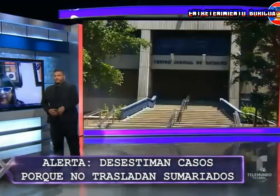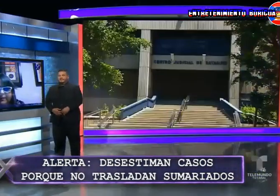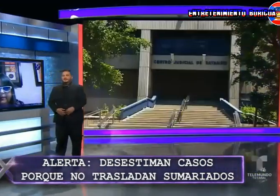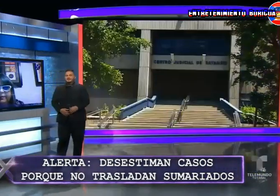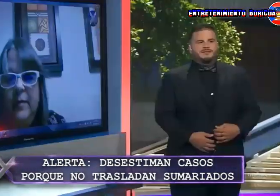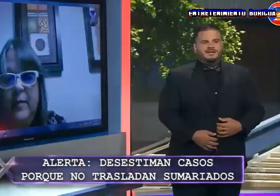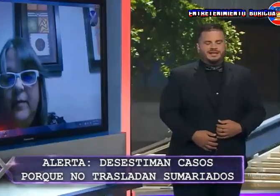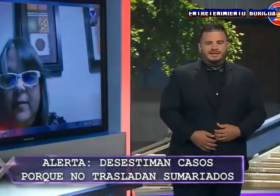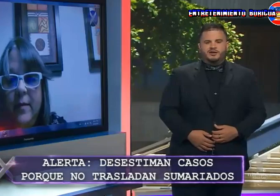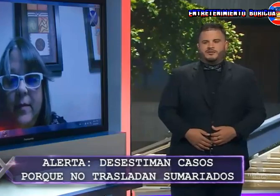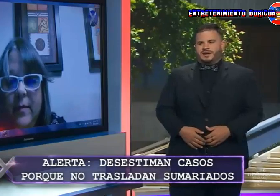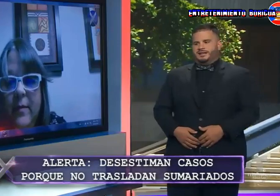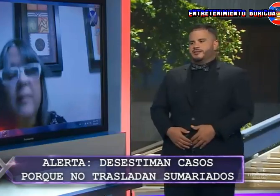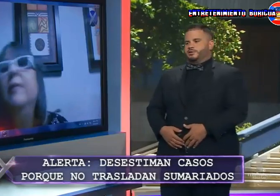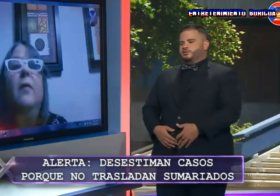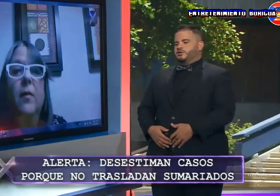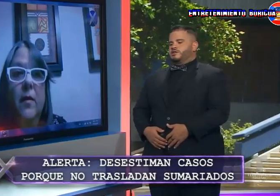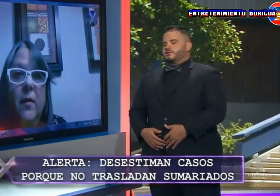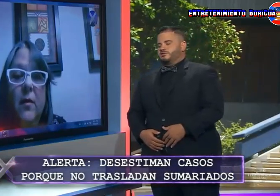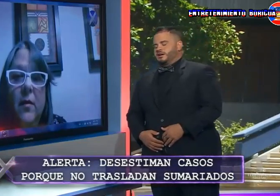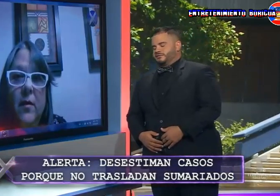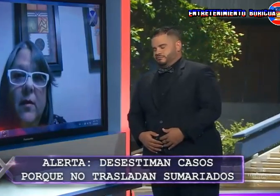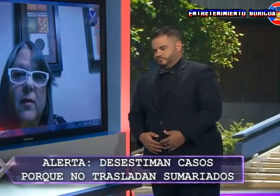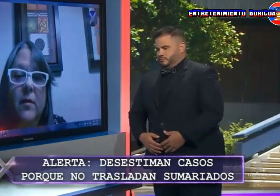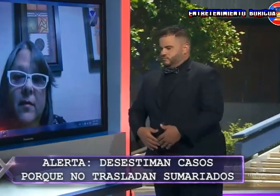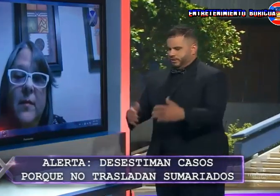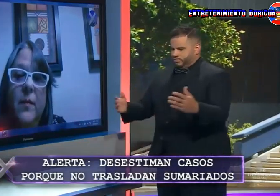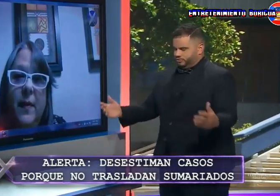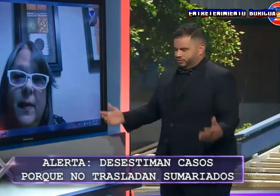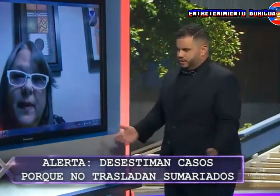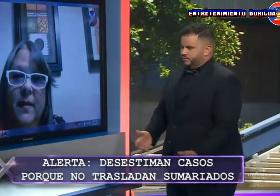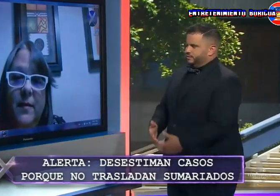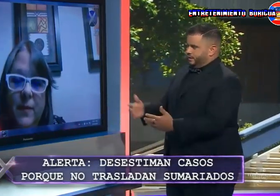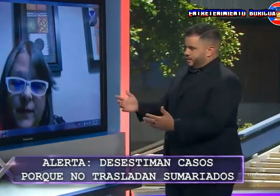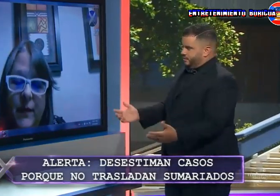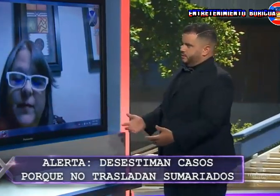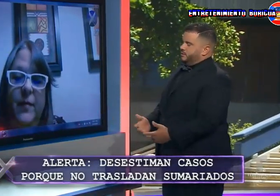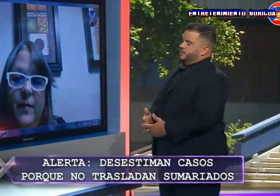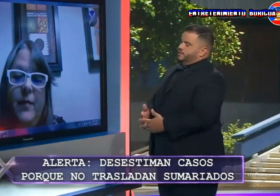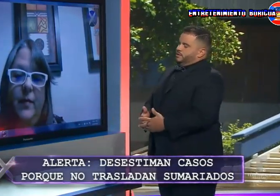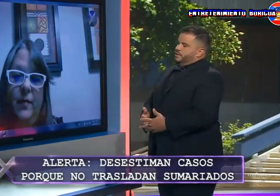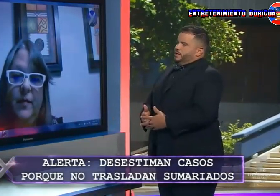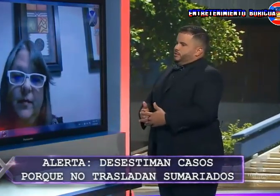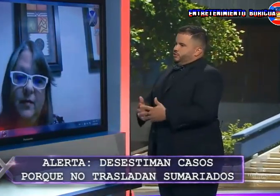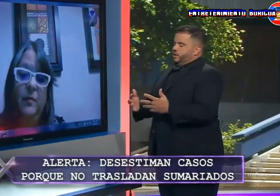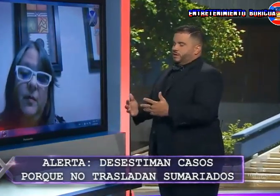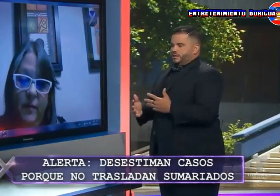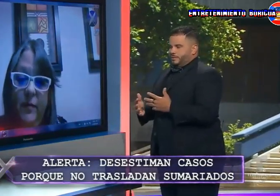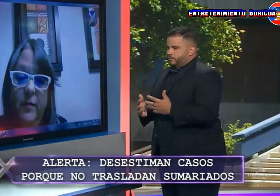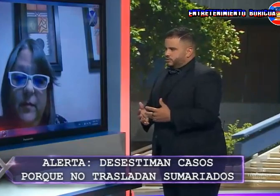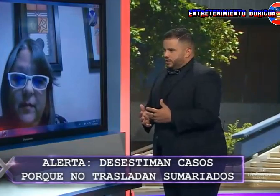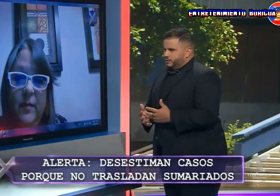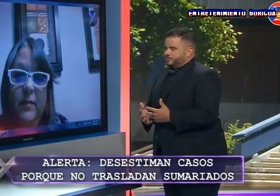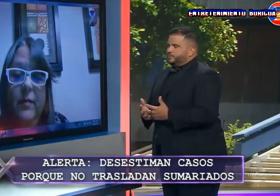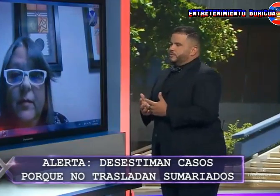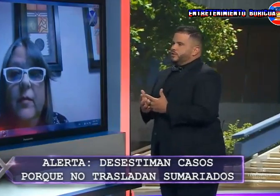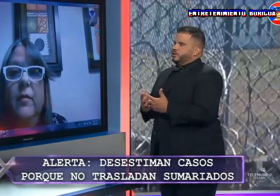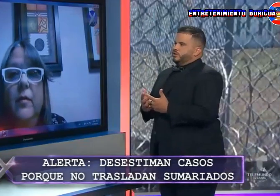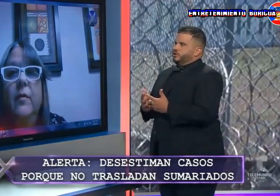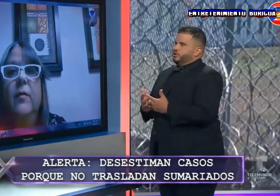Fiscal, usted es la vicepresidenta de los fiscales de Puerto Rico, una persona reconocida, seria. Yo tengo esta